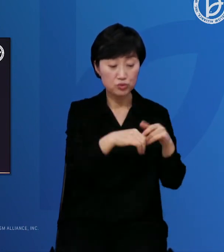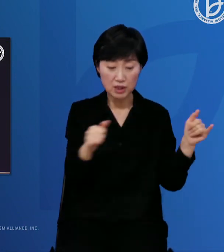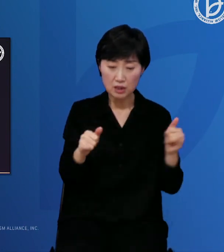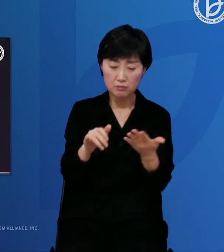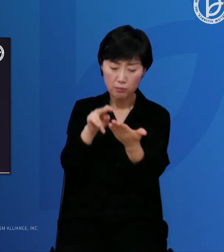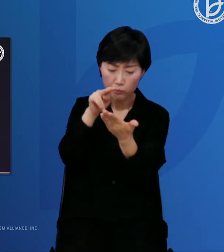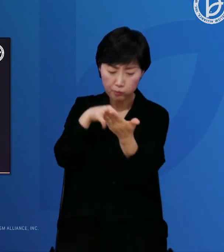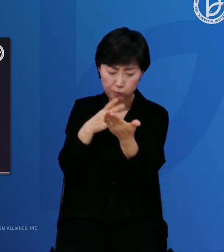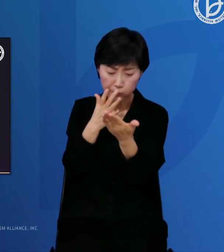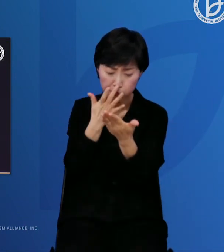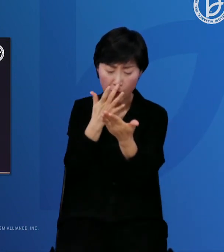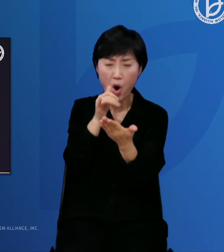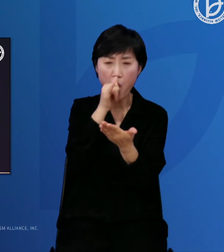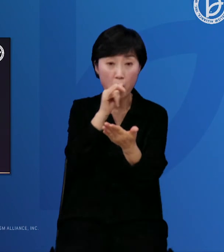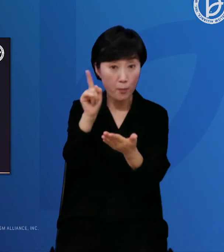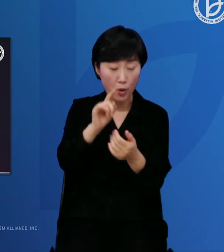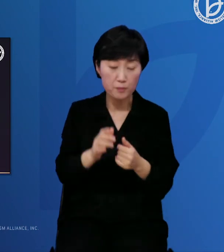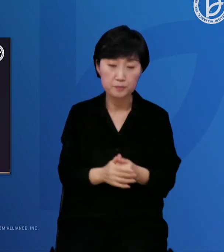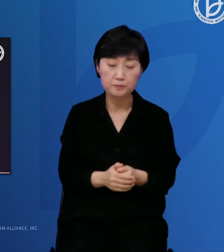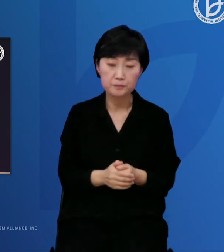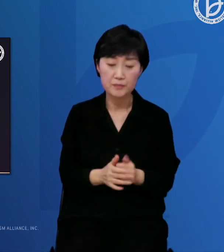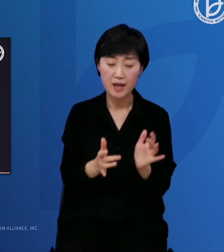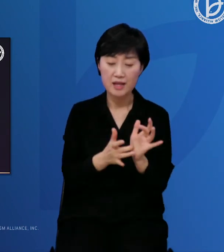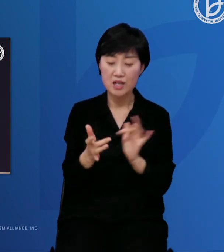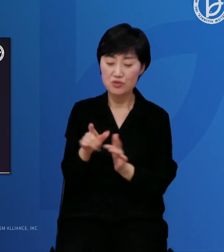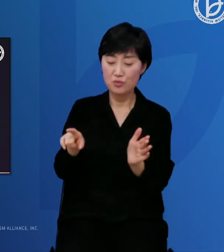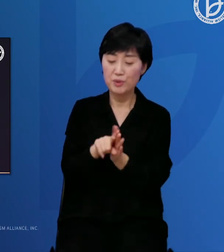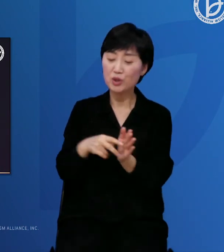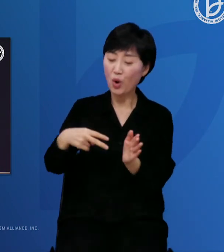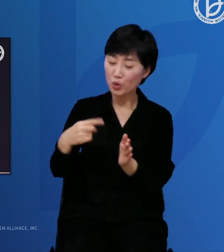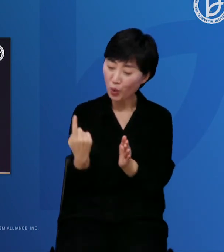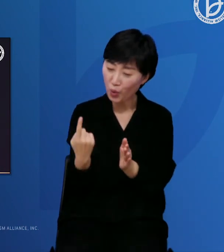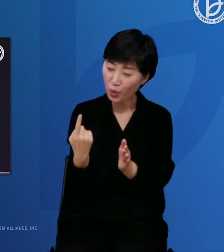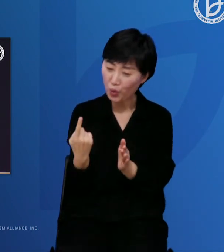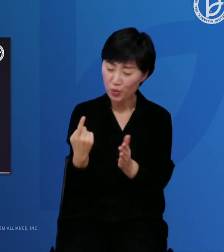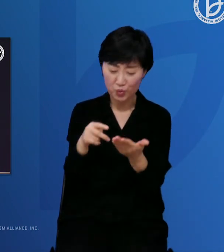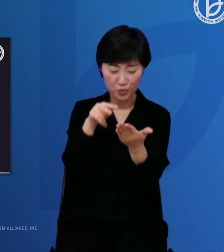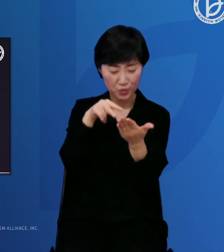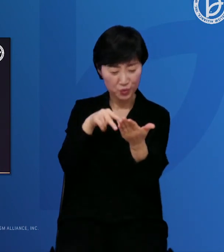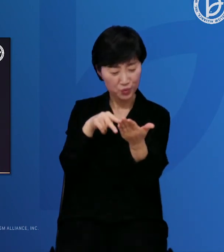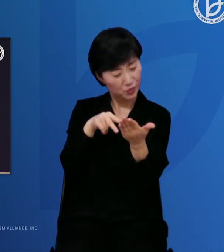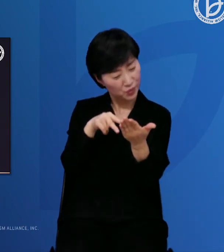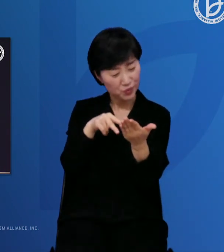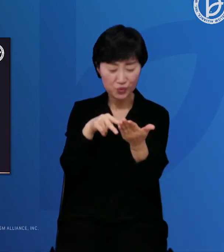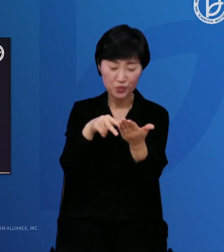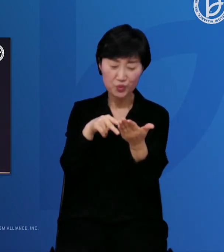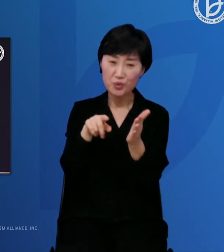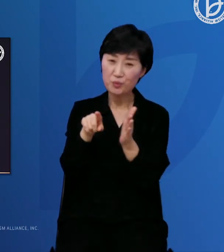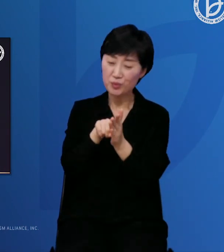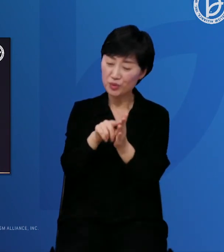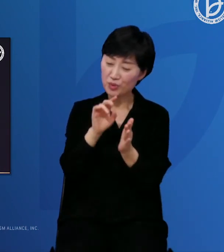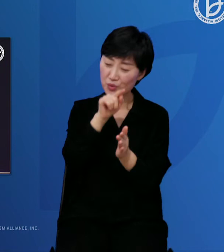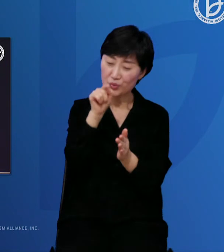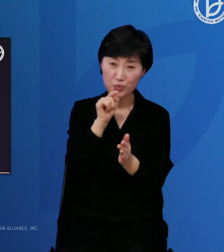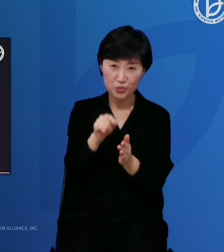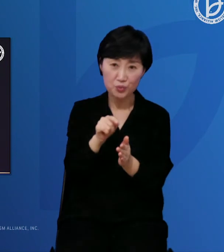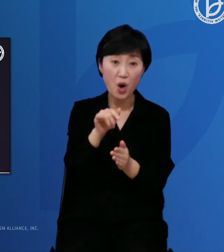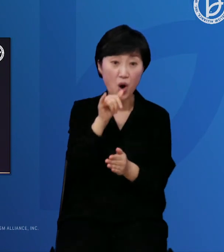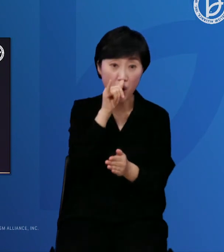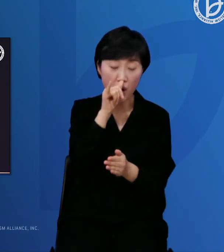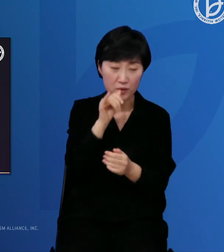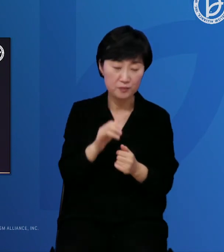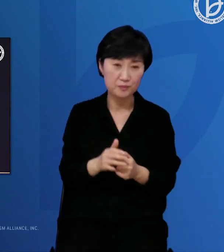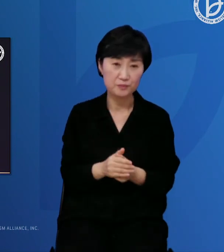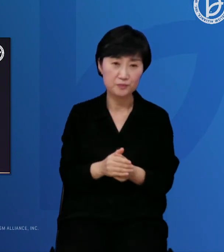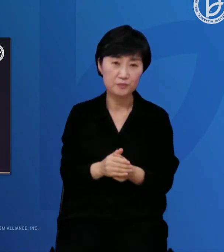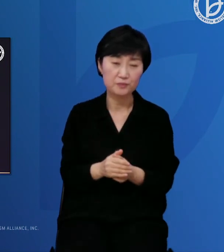simply cannot believe in. 예수 믿는 사람들도 못 믿는 말을 하고 있어요. Words that even people who believe in Jesus 이게 cannot 성경입니다. understand. That's the